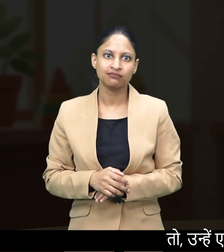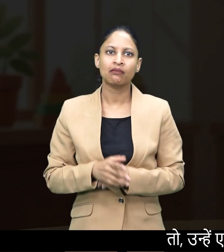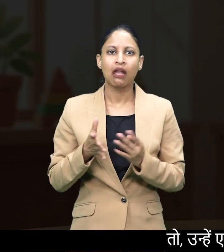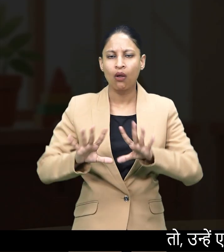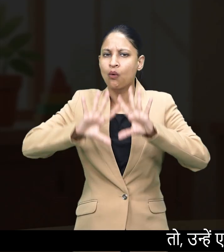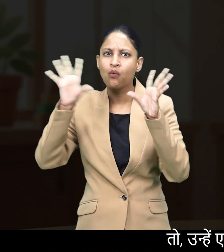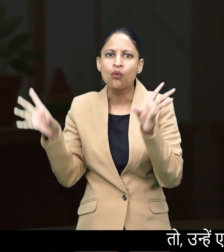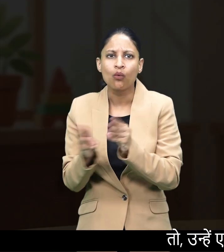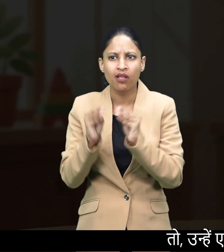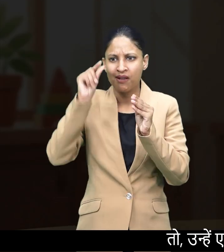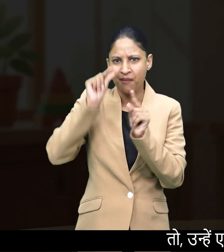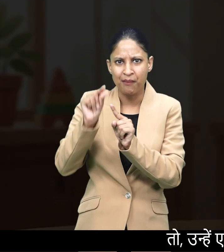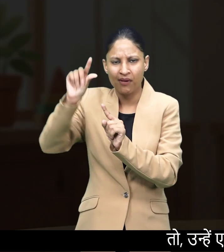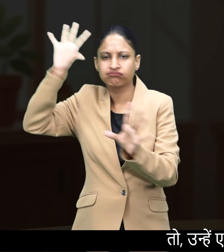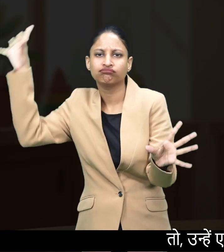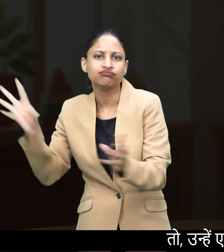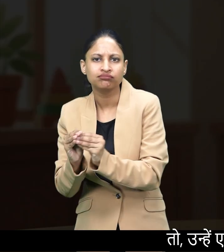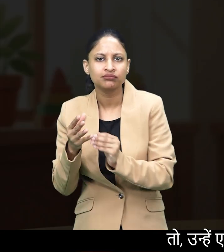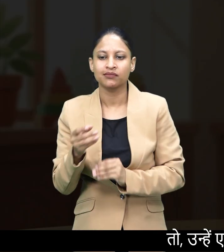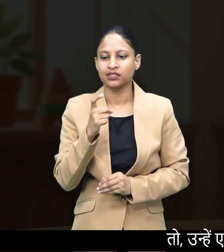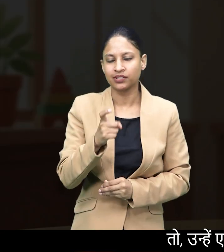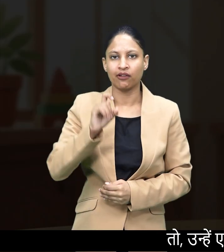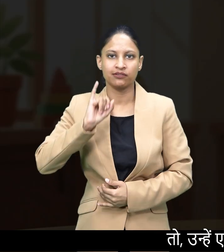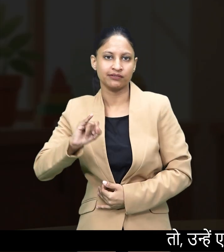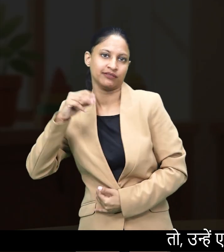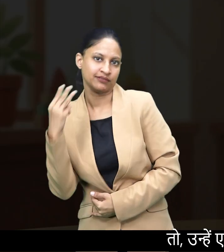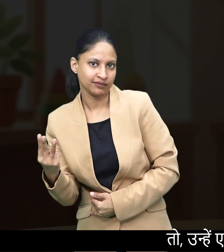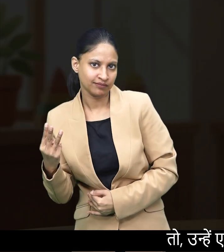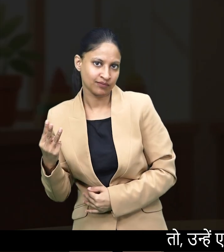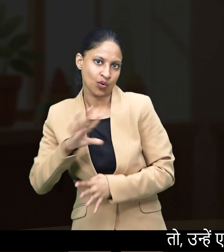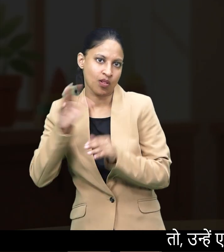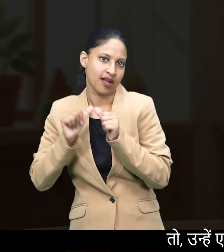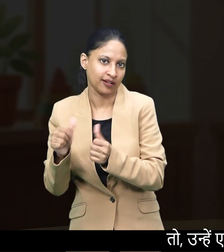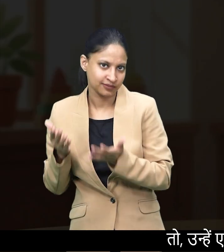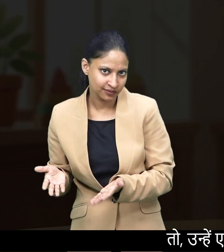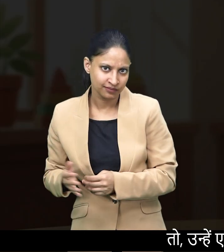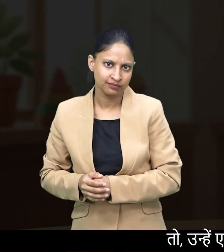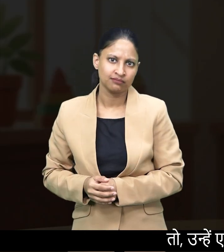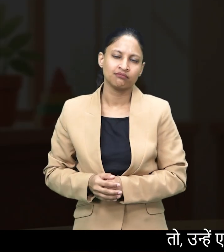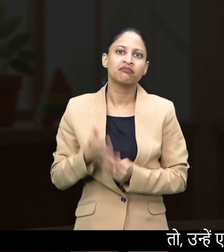तो उन्हें एक साथ रखते हैं। अंतिम उत्तर है 763।